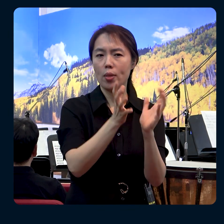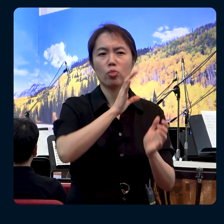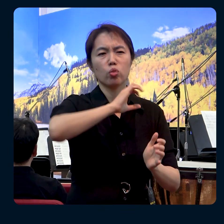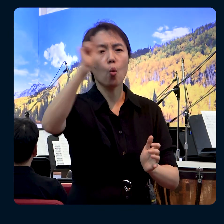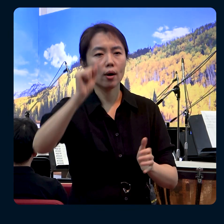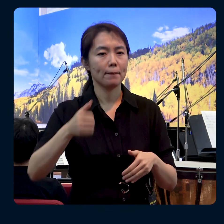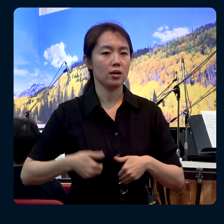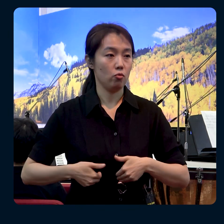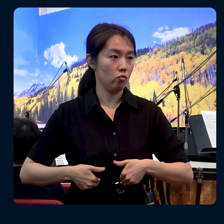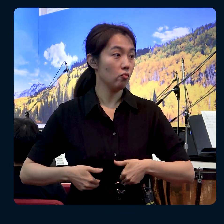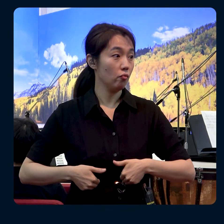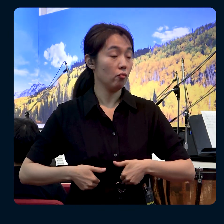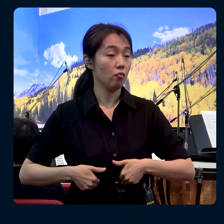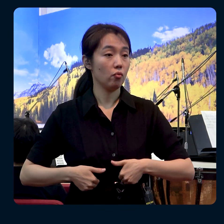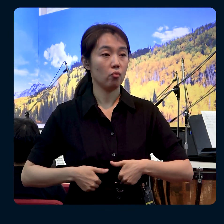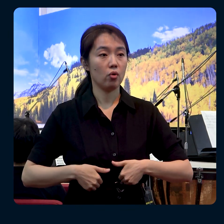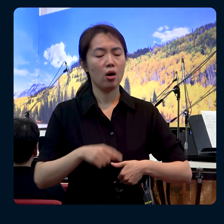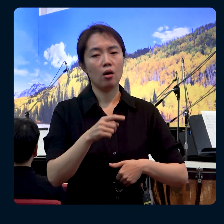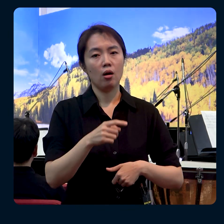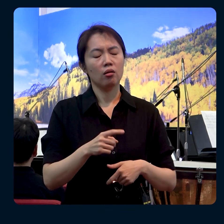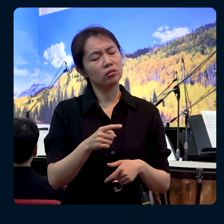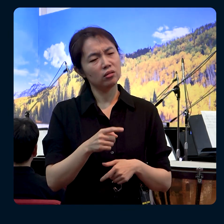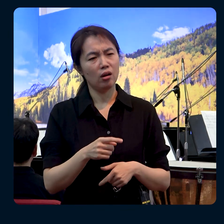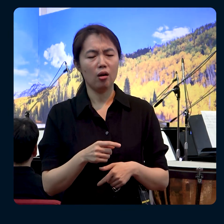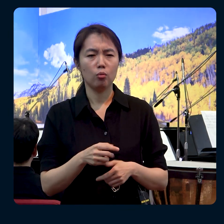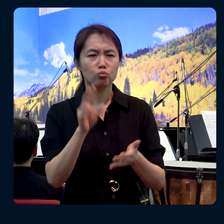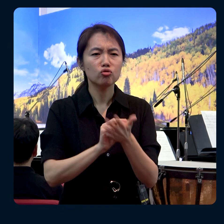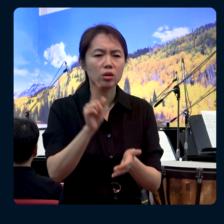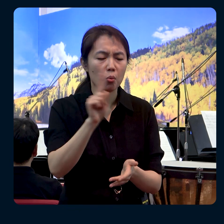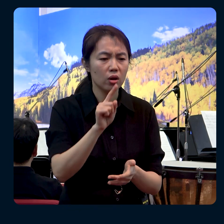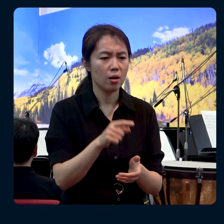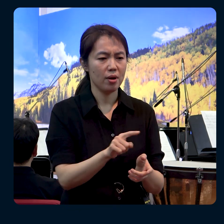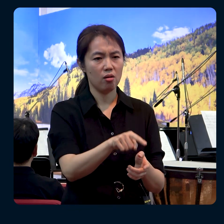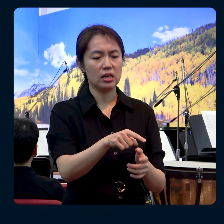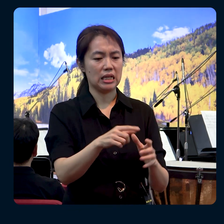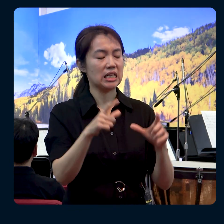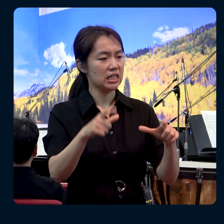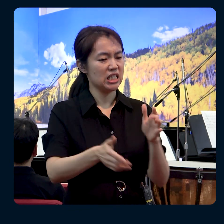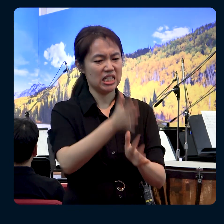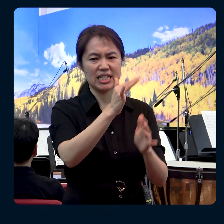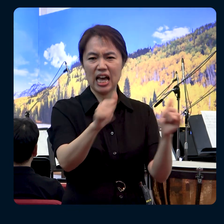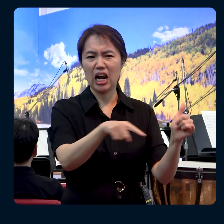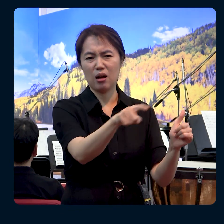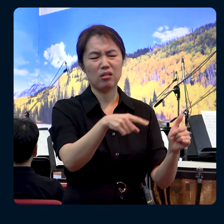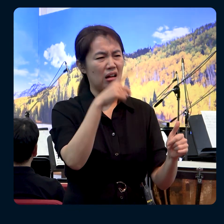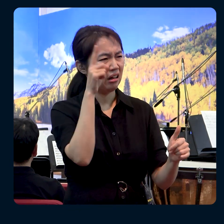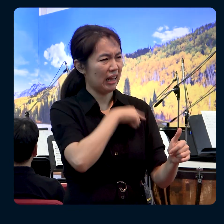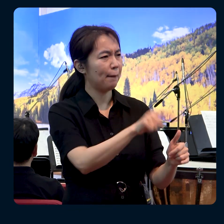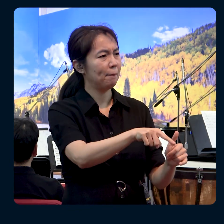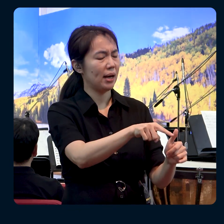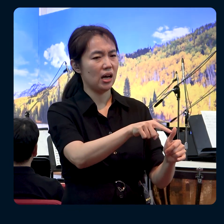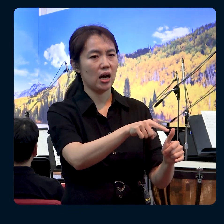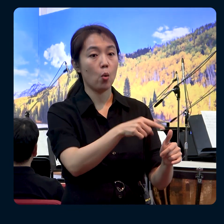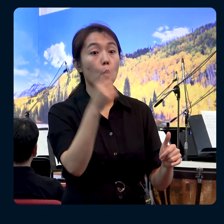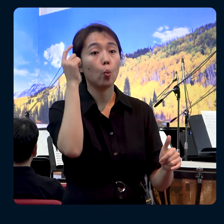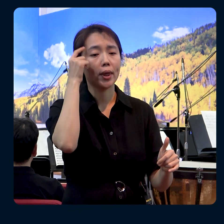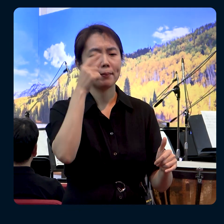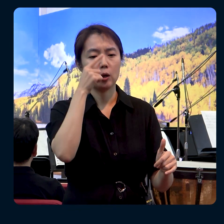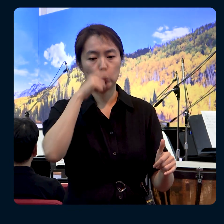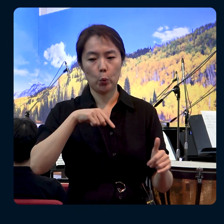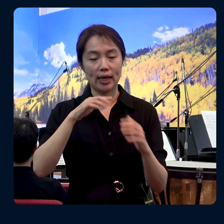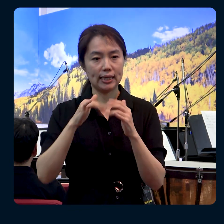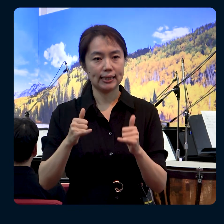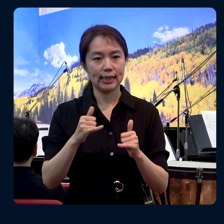문제예요. 이게. 왜냐하면요 그 지역 주민들은 악명 높은 사람들이에요. 아주 인종차별 너무